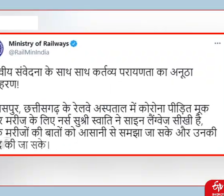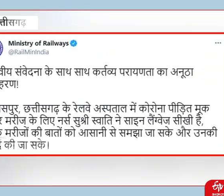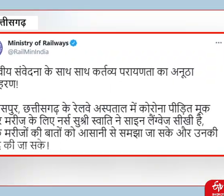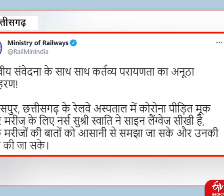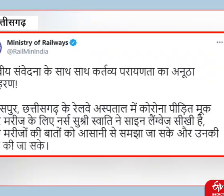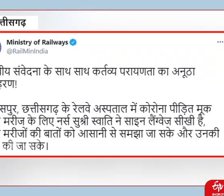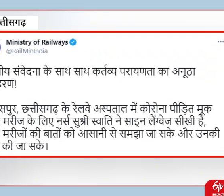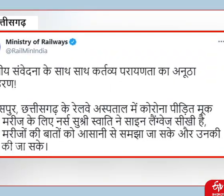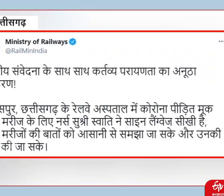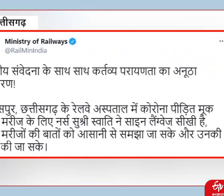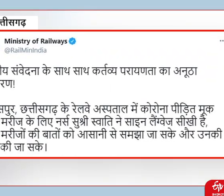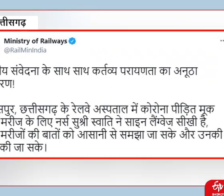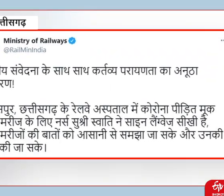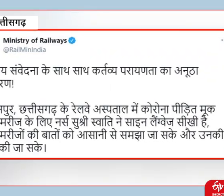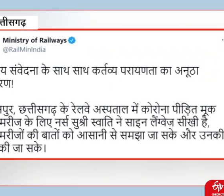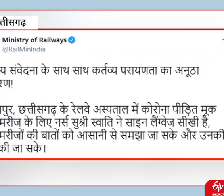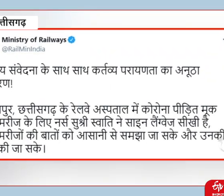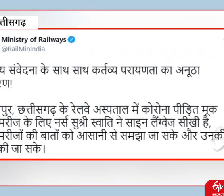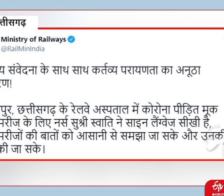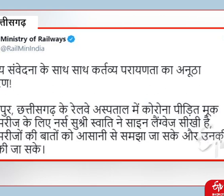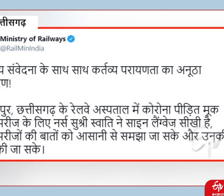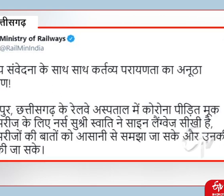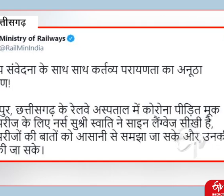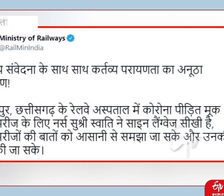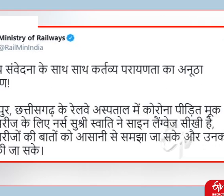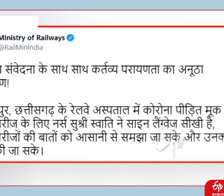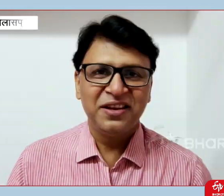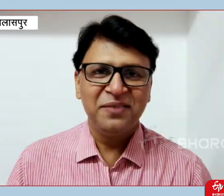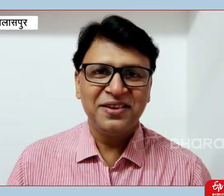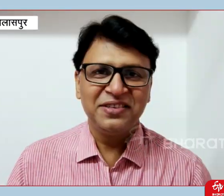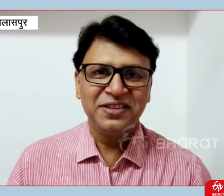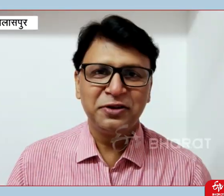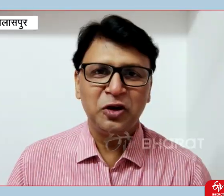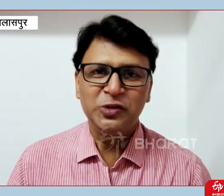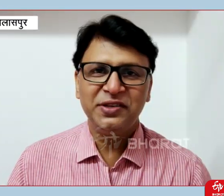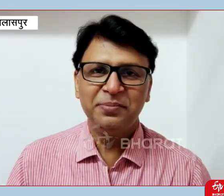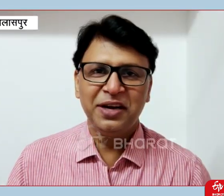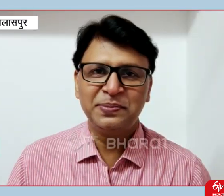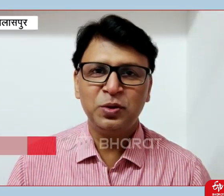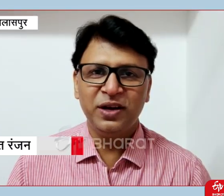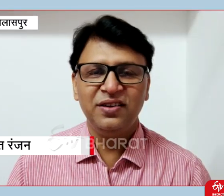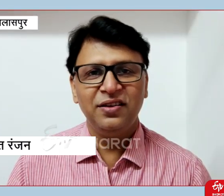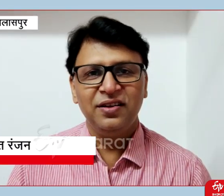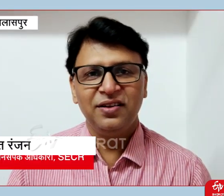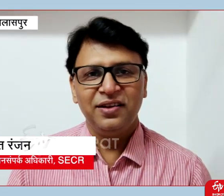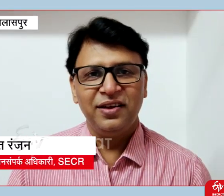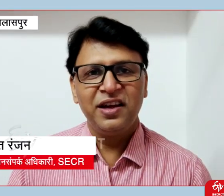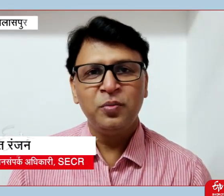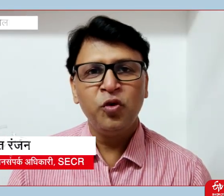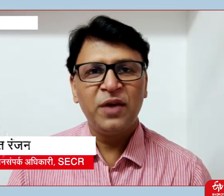जरिये से वीडियो जारी कर स्वाती भीमगज के कारियों की सराहना की है रेलवे के सेंट्रल होस्पिटर बिलासपूर में एक मुख